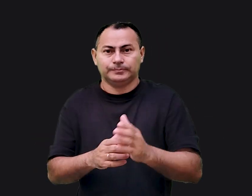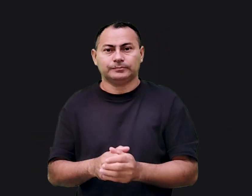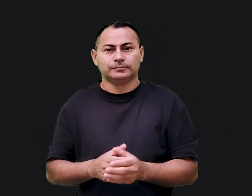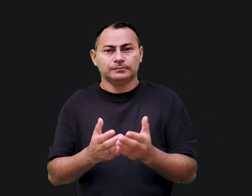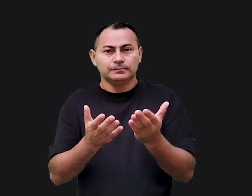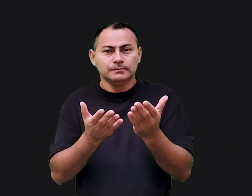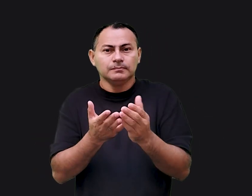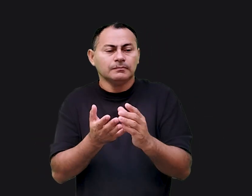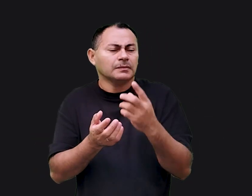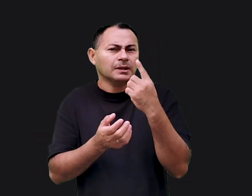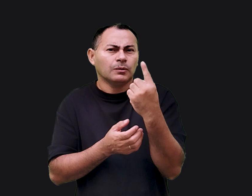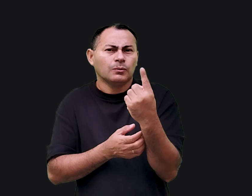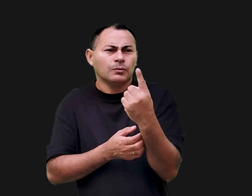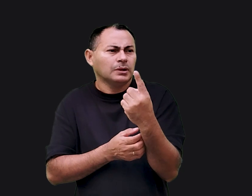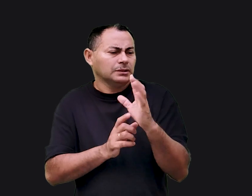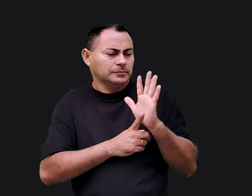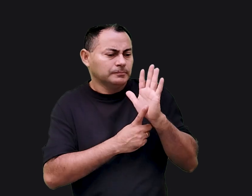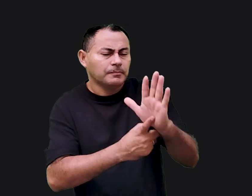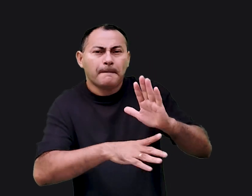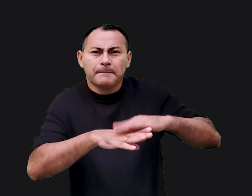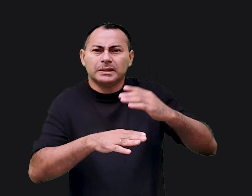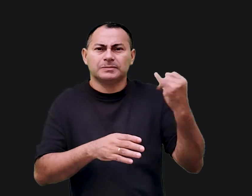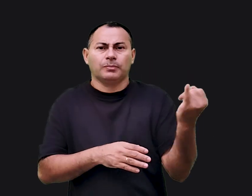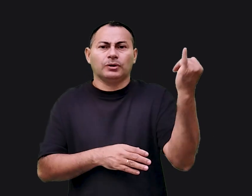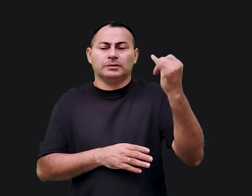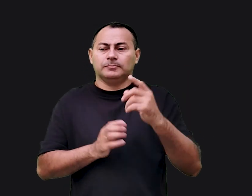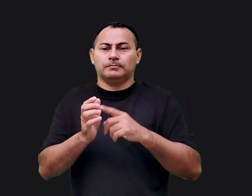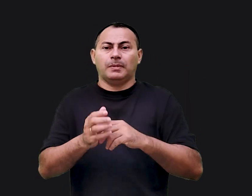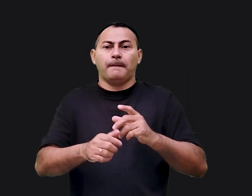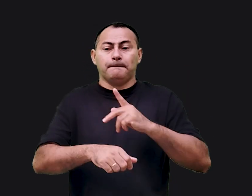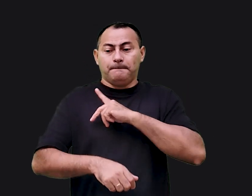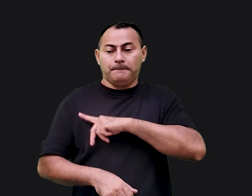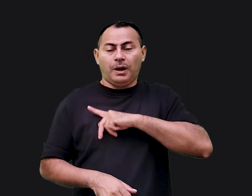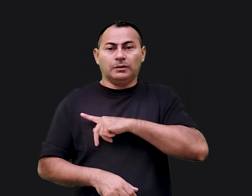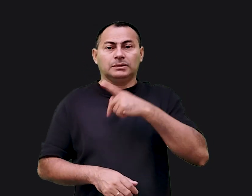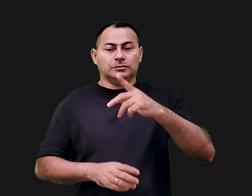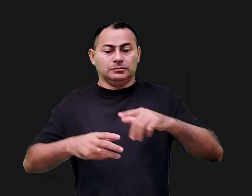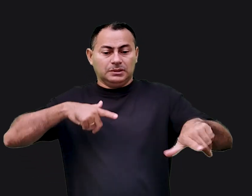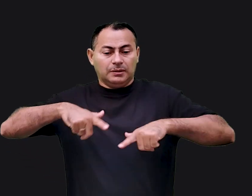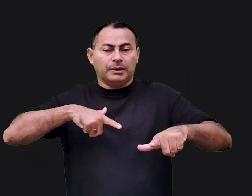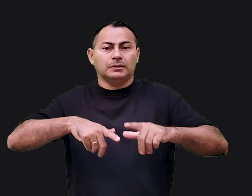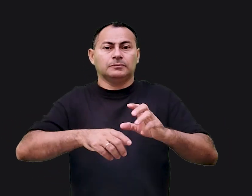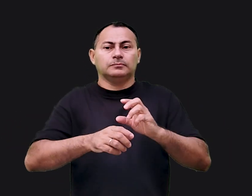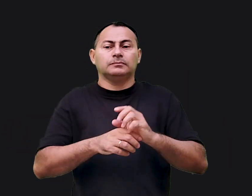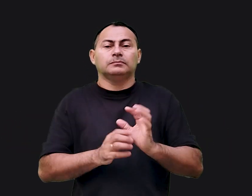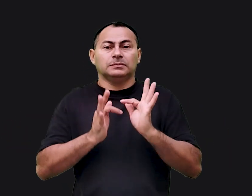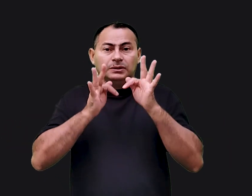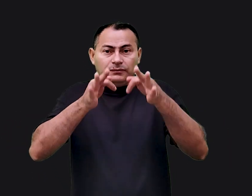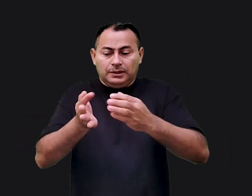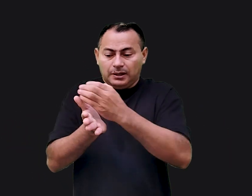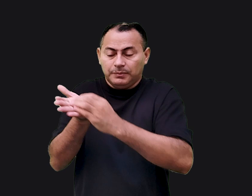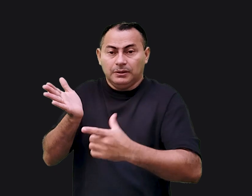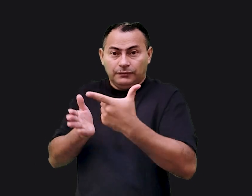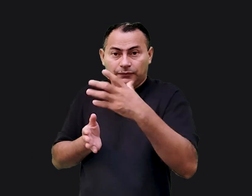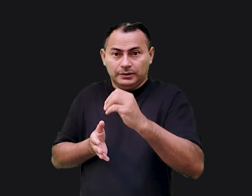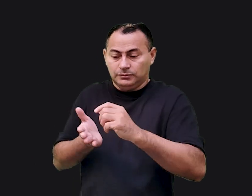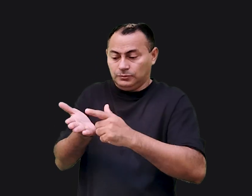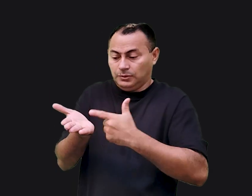ensinado uma das Revelações mais marcantes a respeito de Paulo e do seu Ministério Está no final do capítulo 20 do livro de